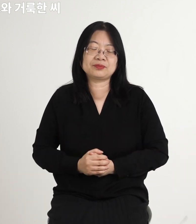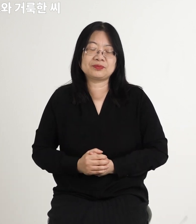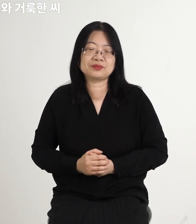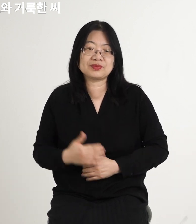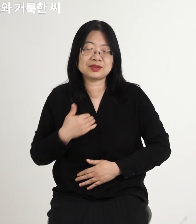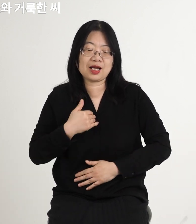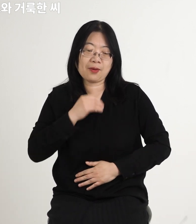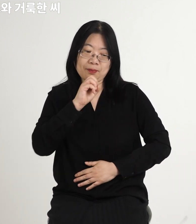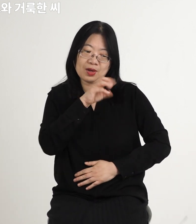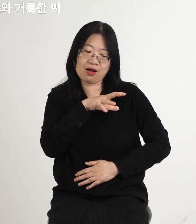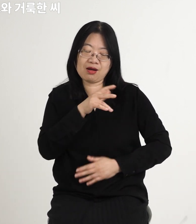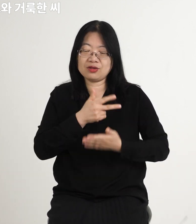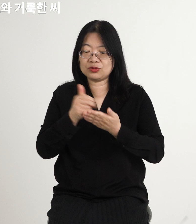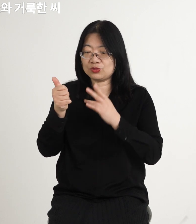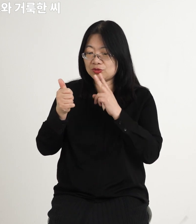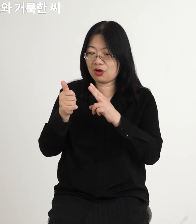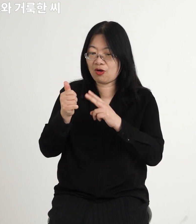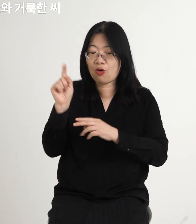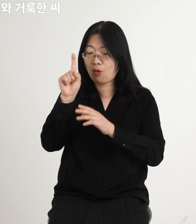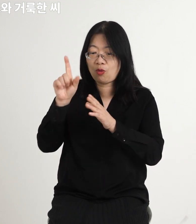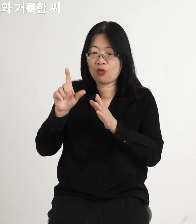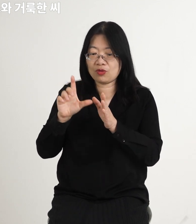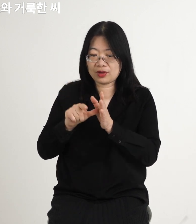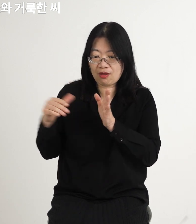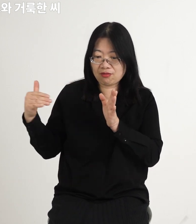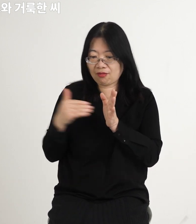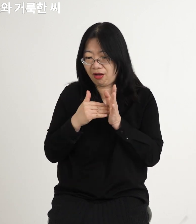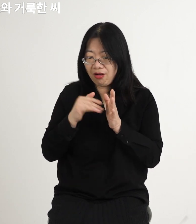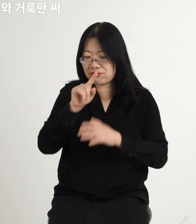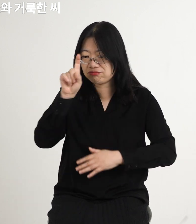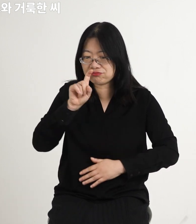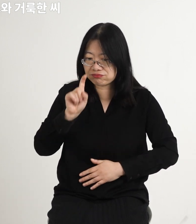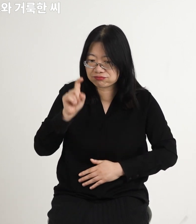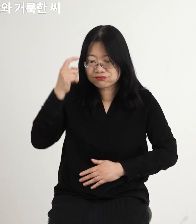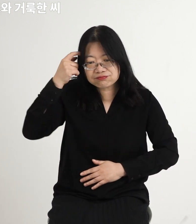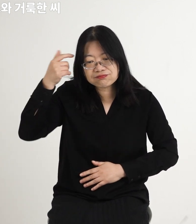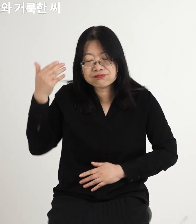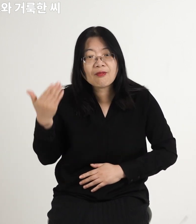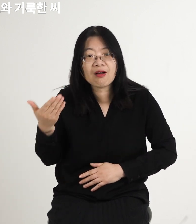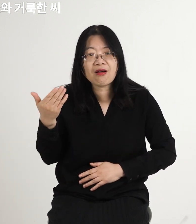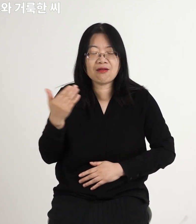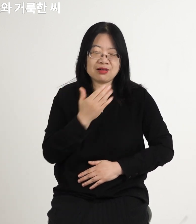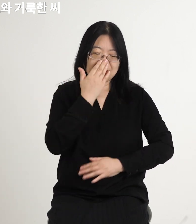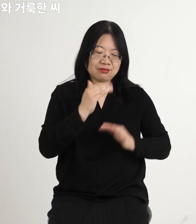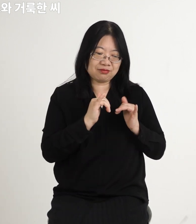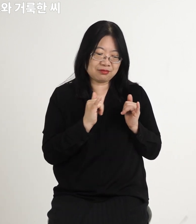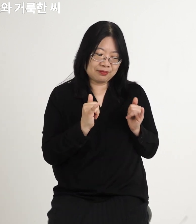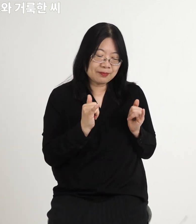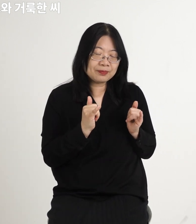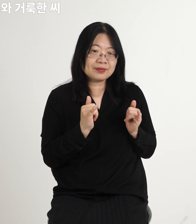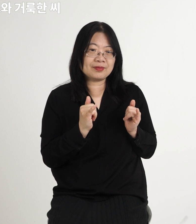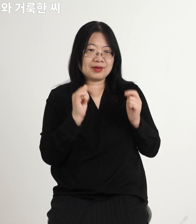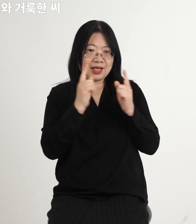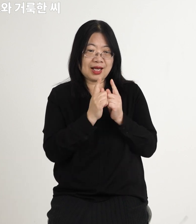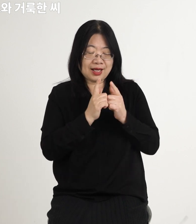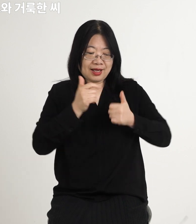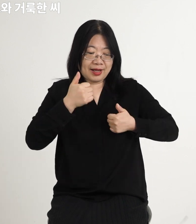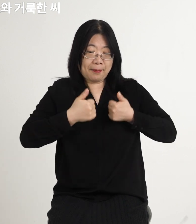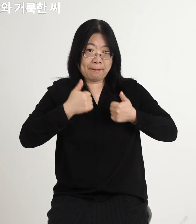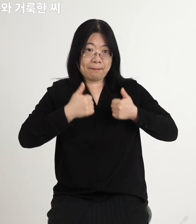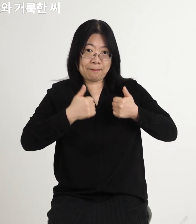내가 이르되 주여 어느 때까지니까 하였더니 그러니까 이스라엘 백성들이 당할